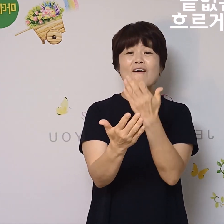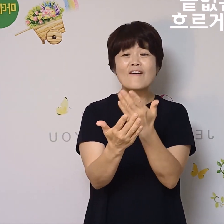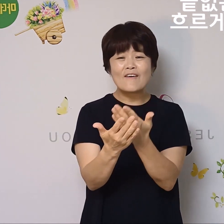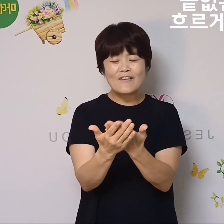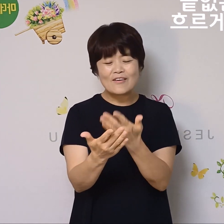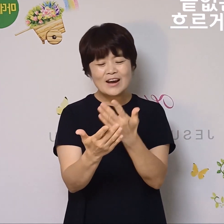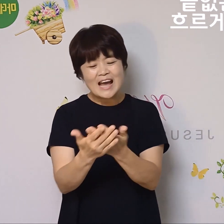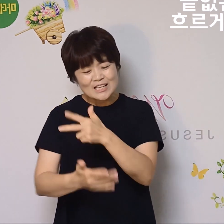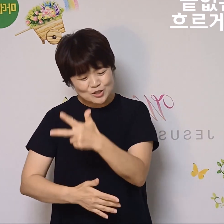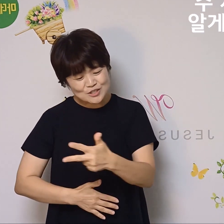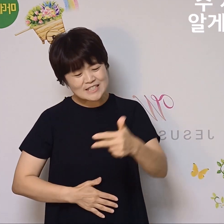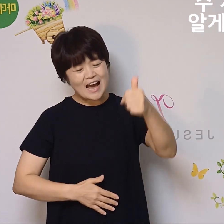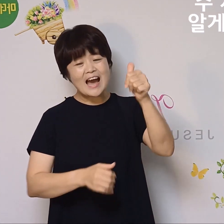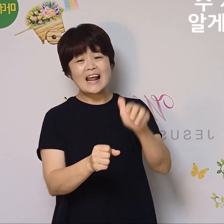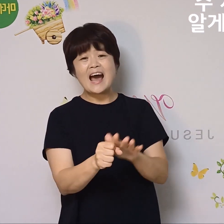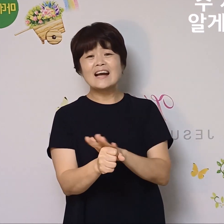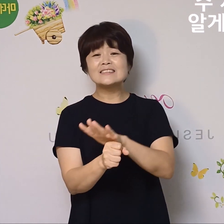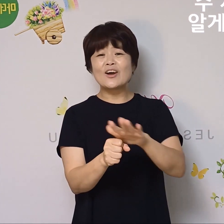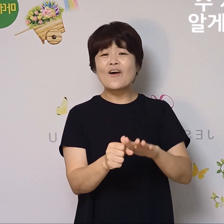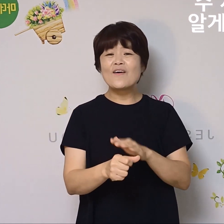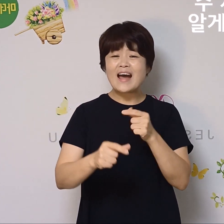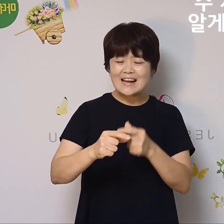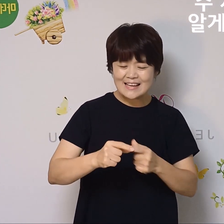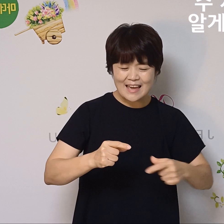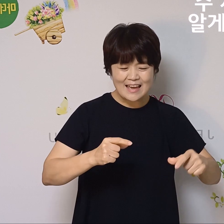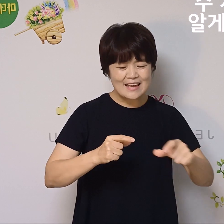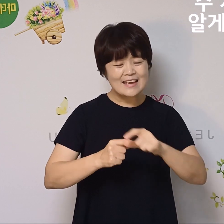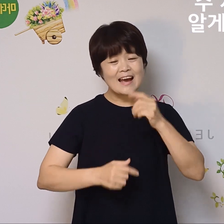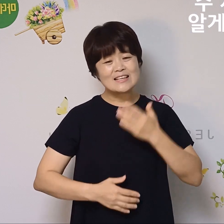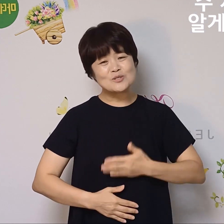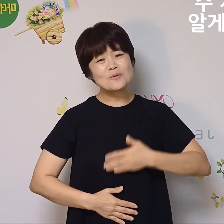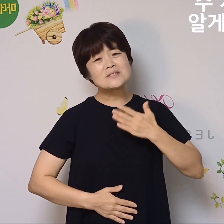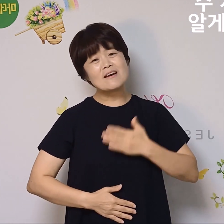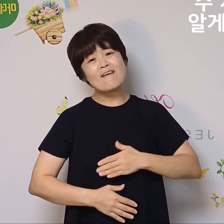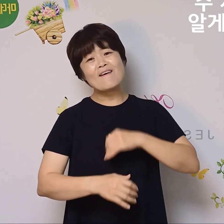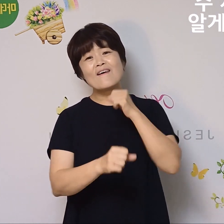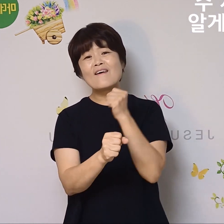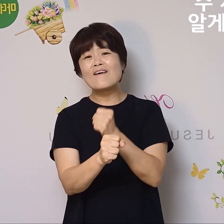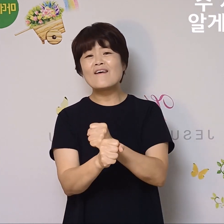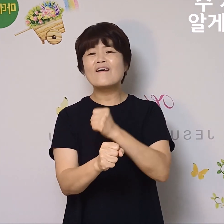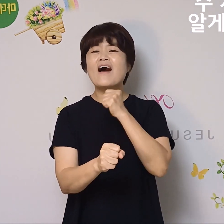하소서. 주 사랑 더 알게 하소서.